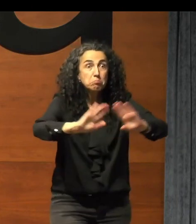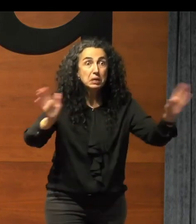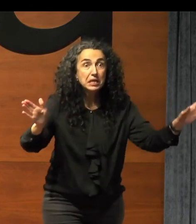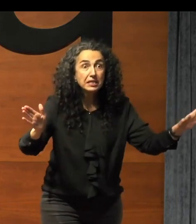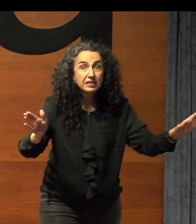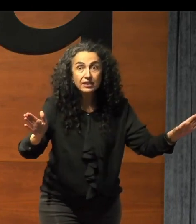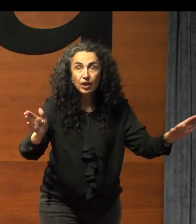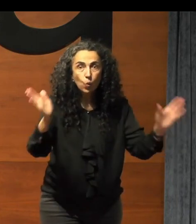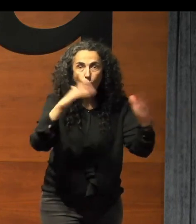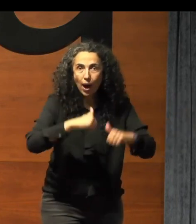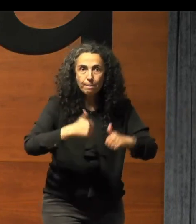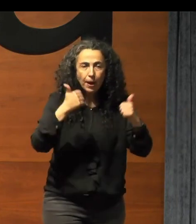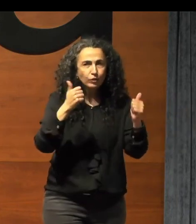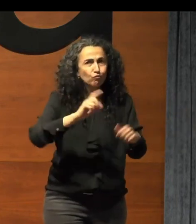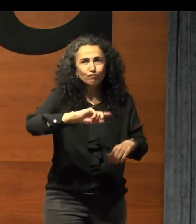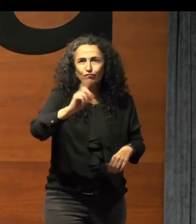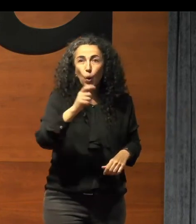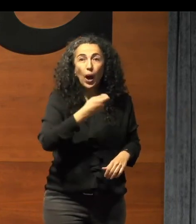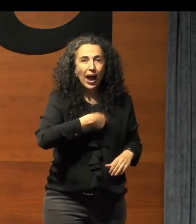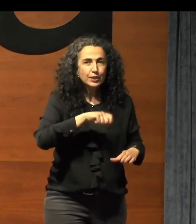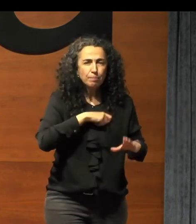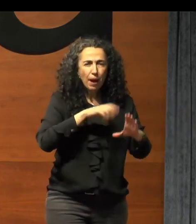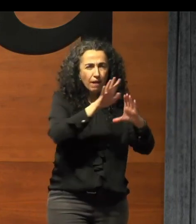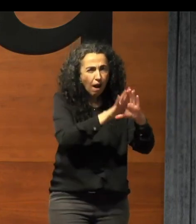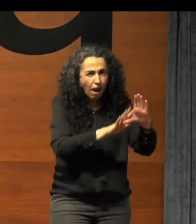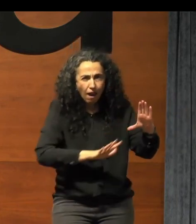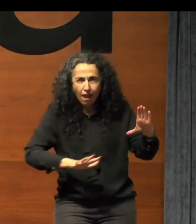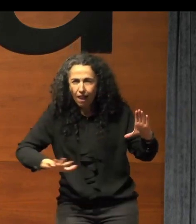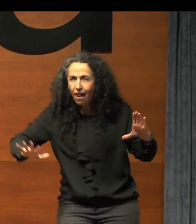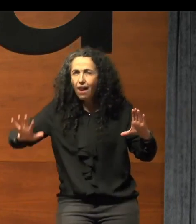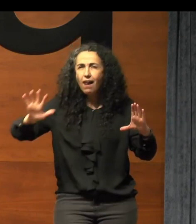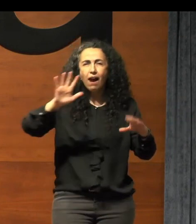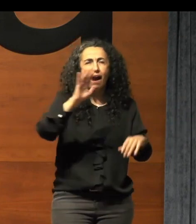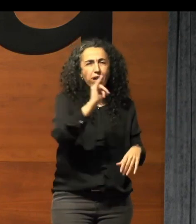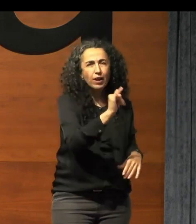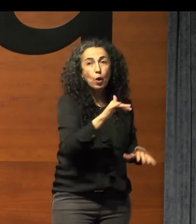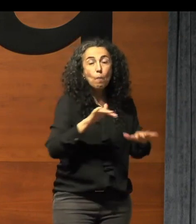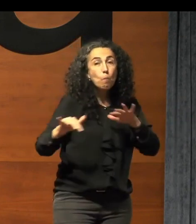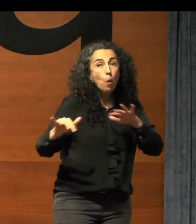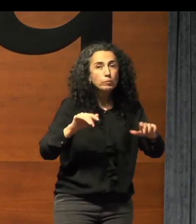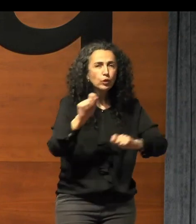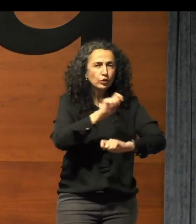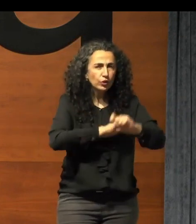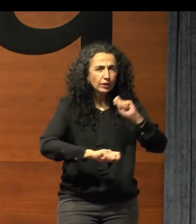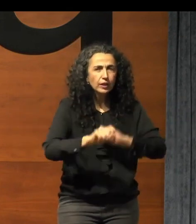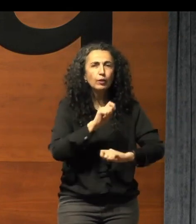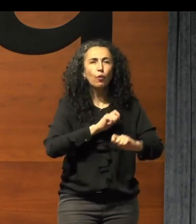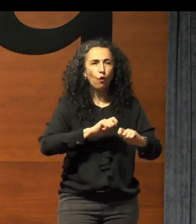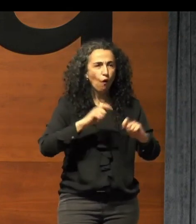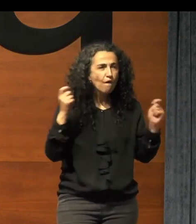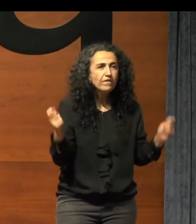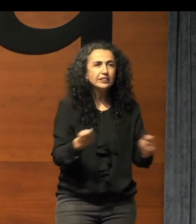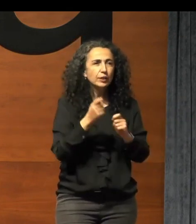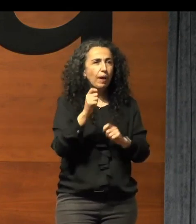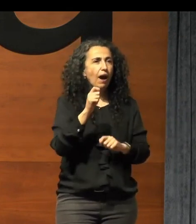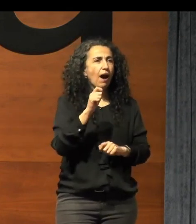Ha habido 2 periodos de 8 años. ¿Pensáis que no ha habido nada más? Todo lo contrario. En nuestro país, dentro del